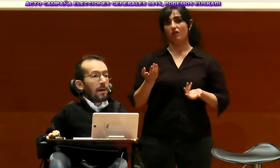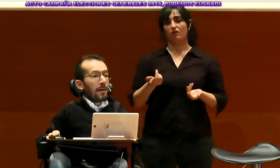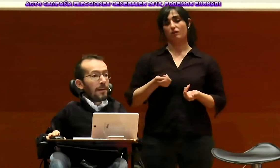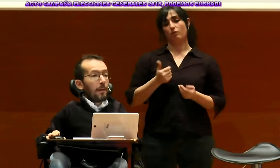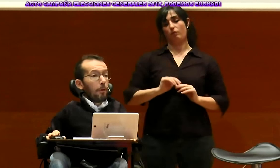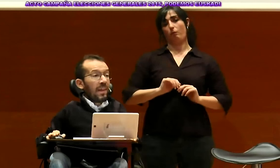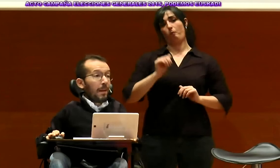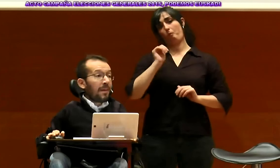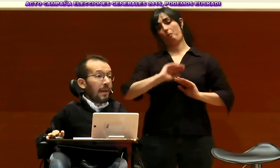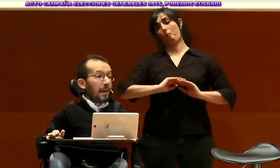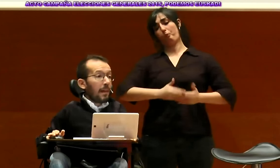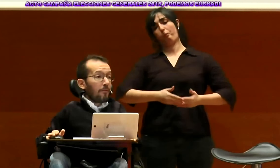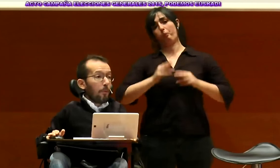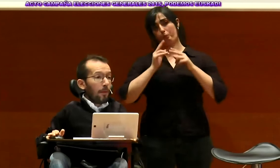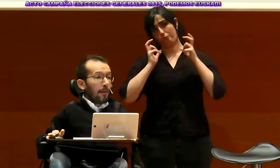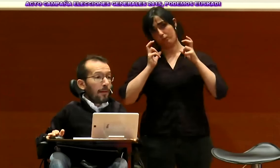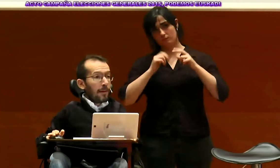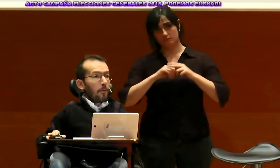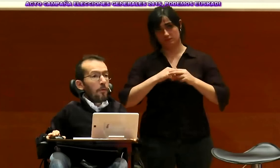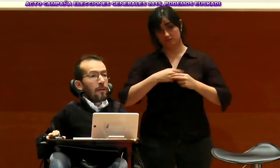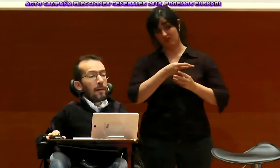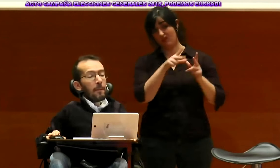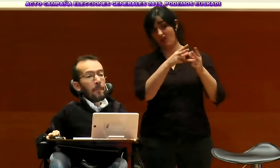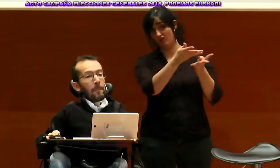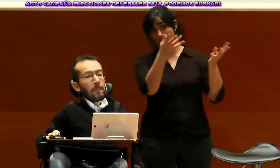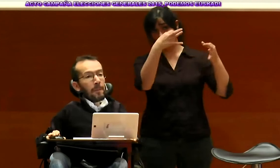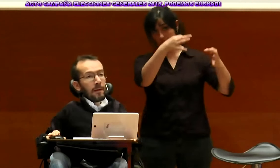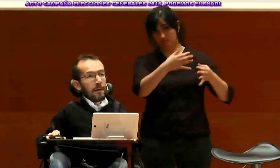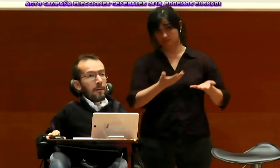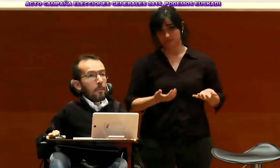de tripa, de los que realmente hay en la sociedad, ¿no?